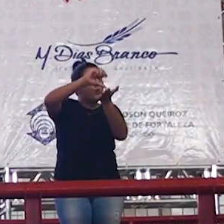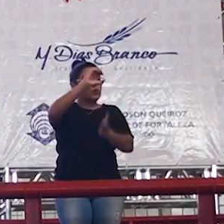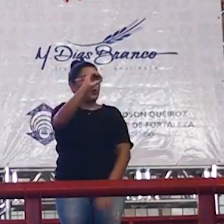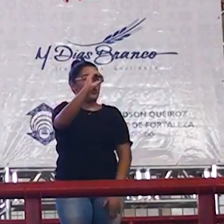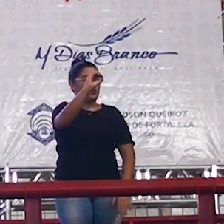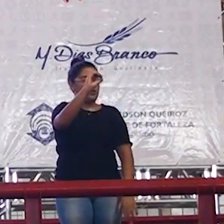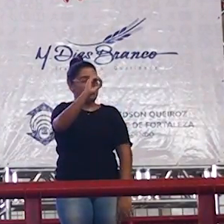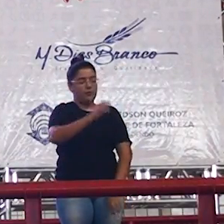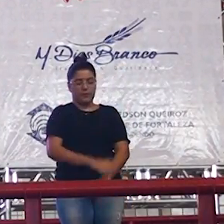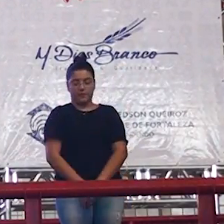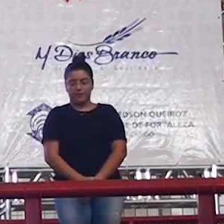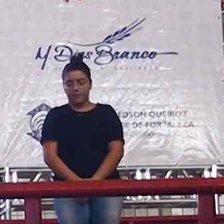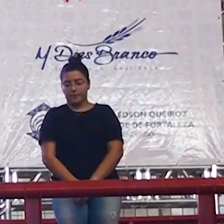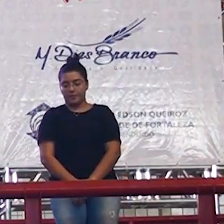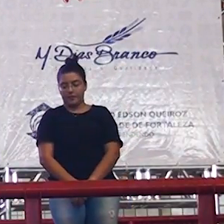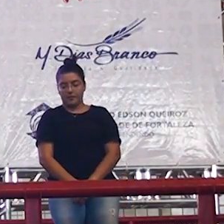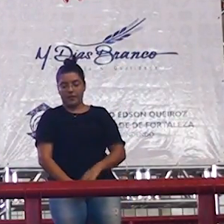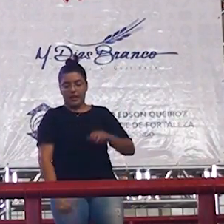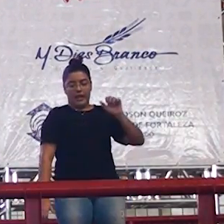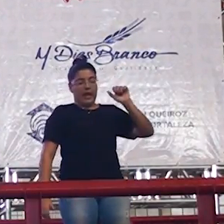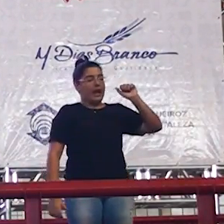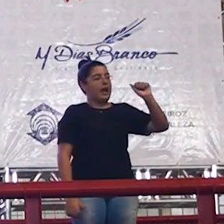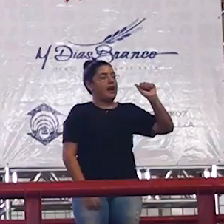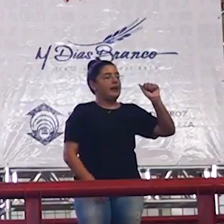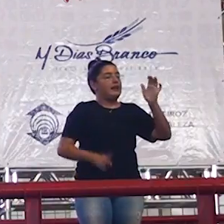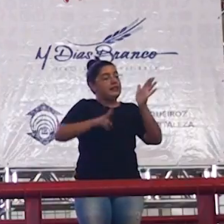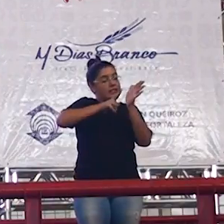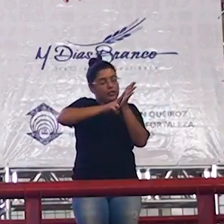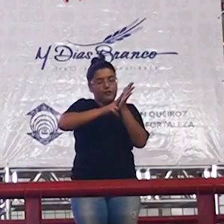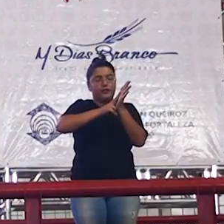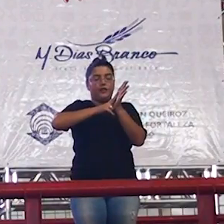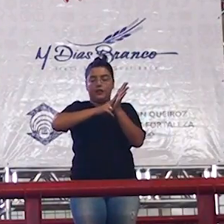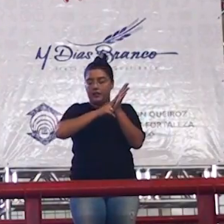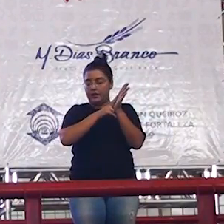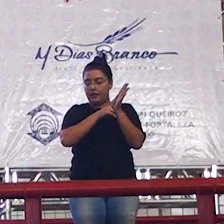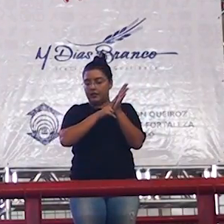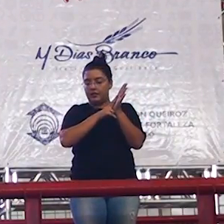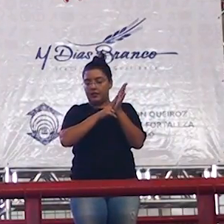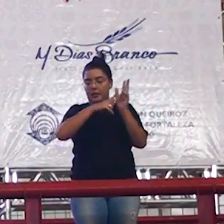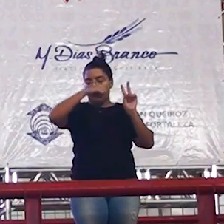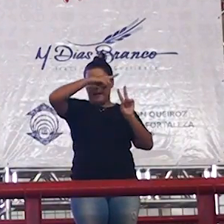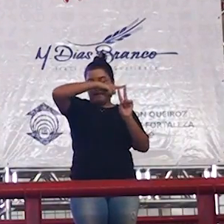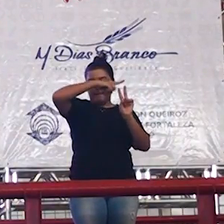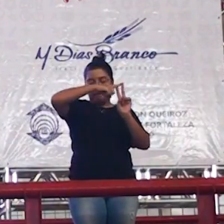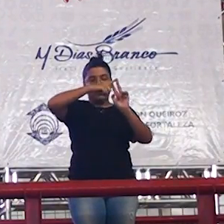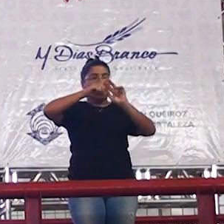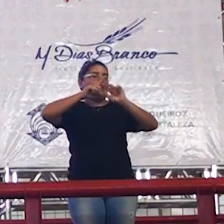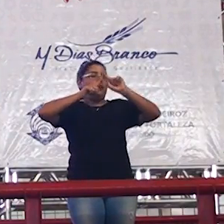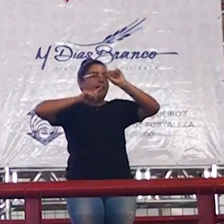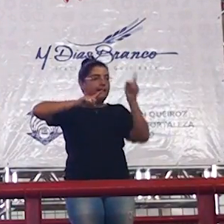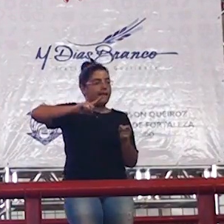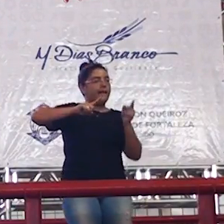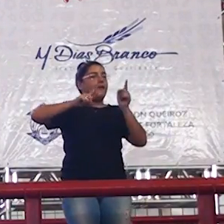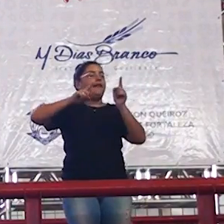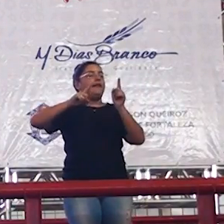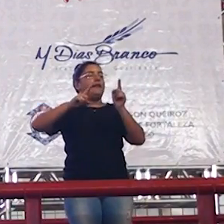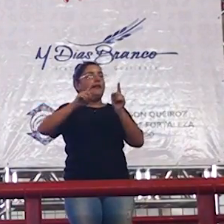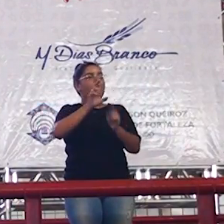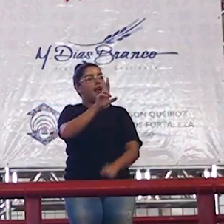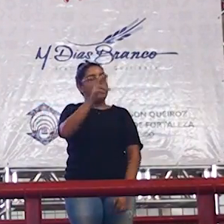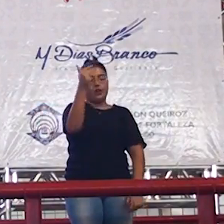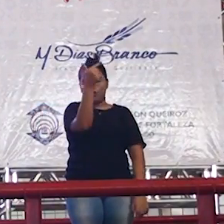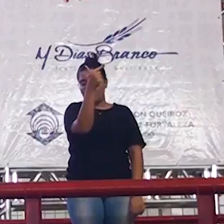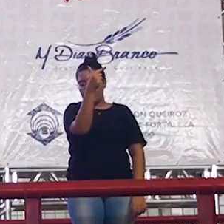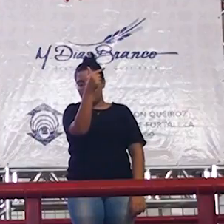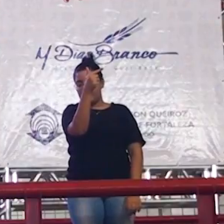isso, você está calculando essa áreazinha, ó, que está sombreada ou está